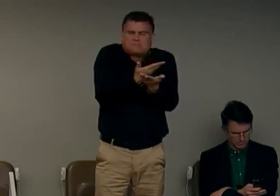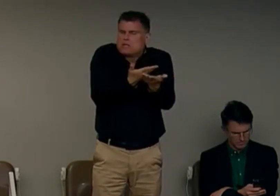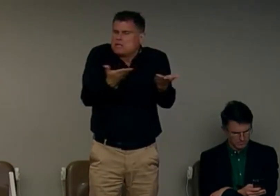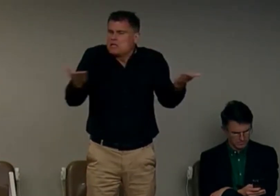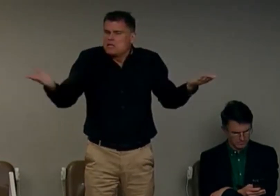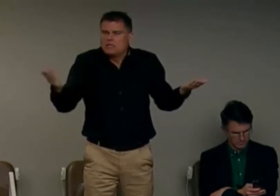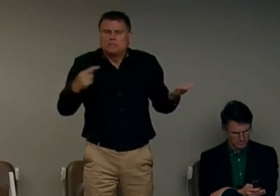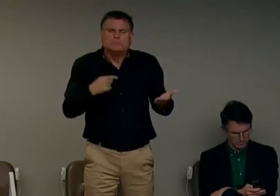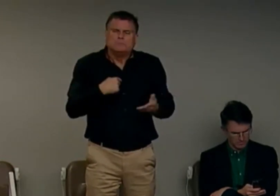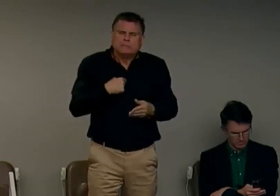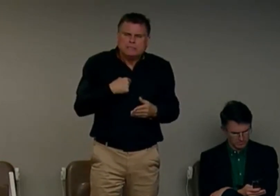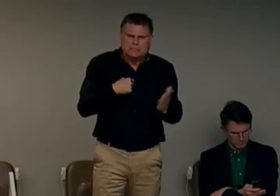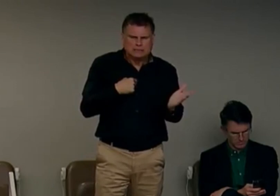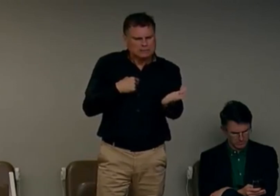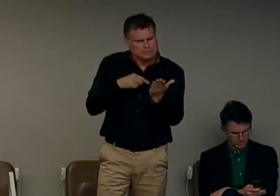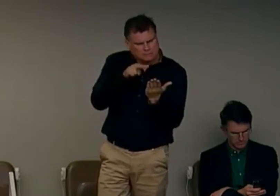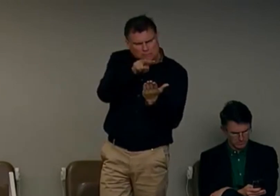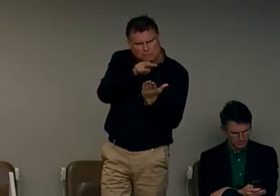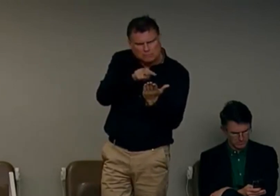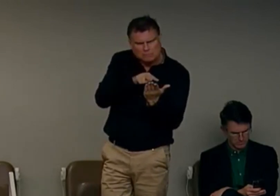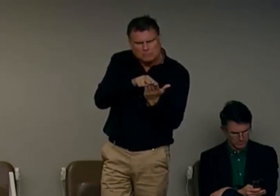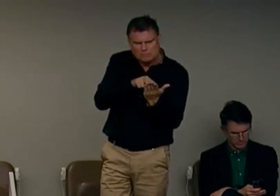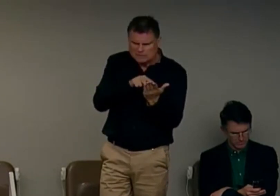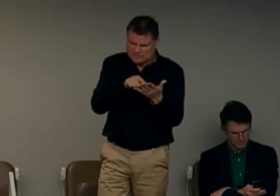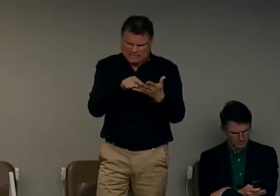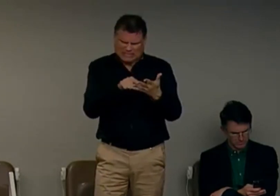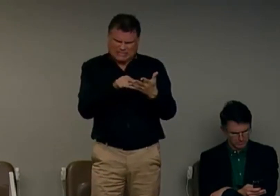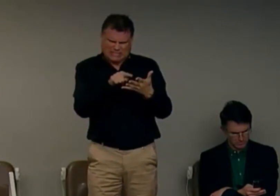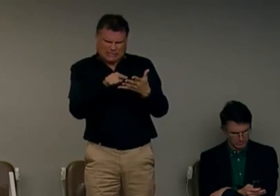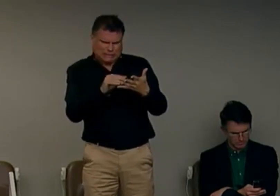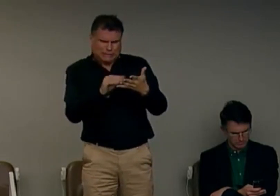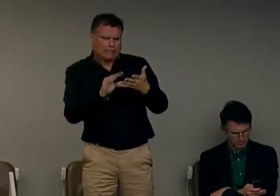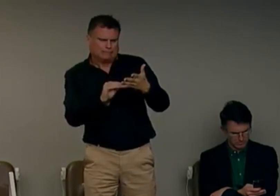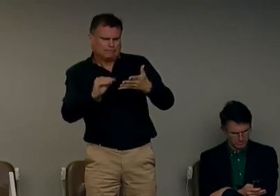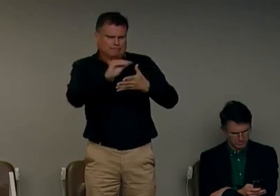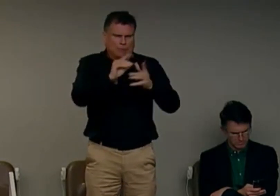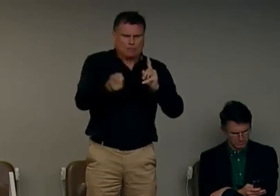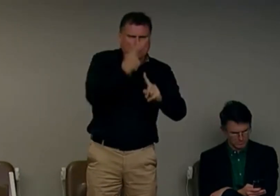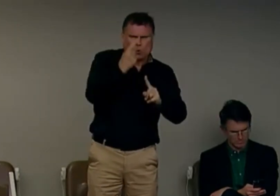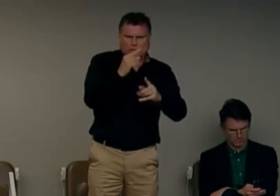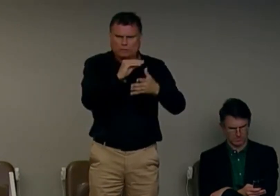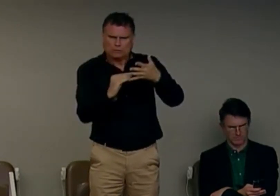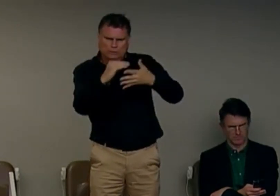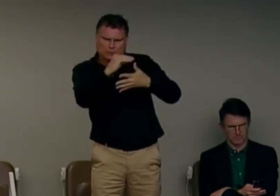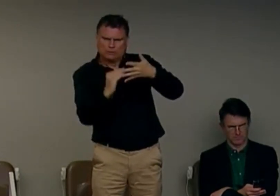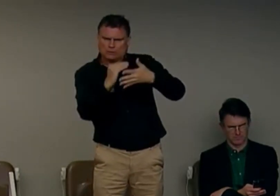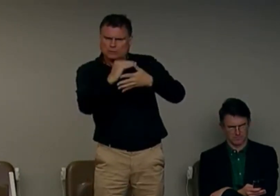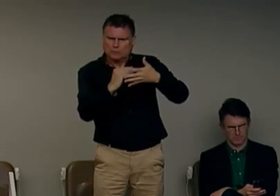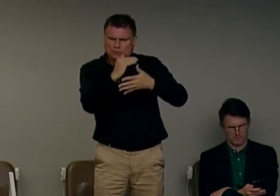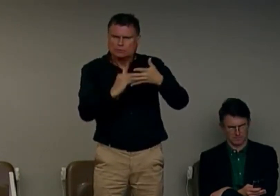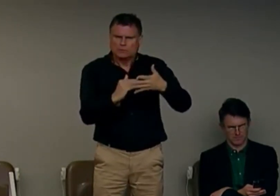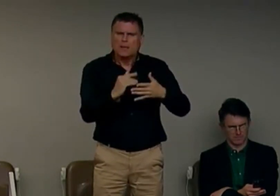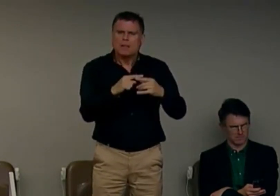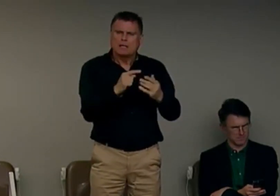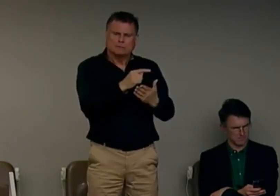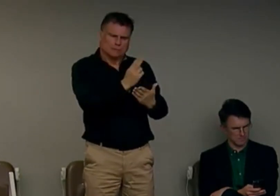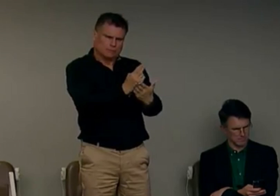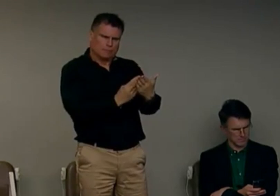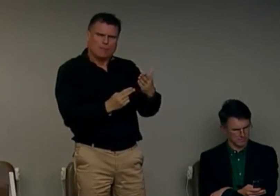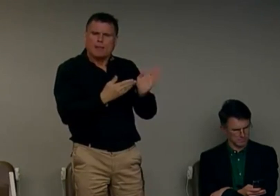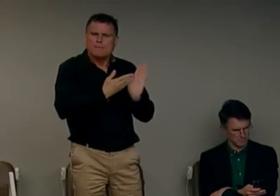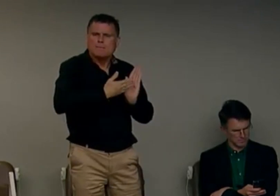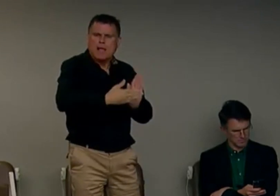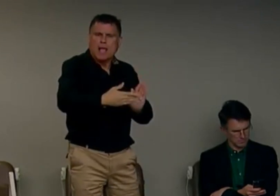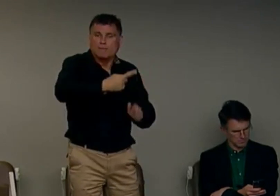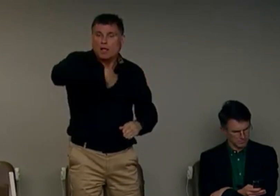devons accélérer le progrès. Et nous avons justement choisi en 2020 l'accès à l'enseignement